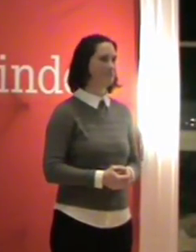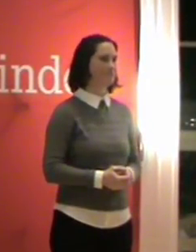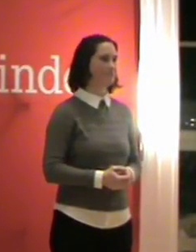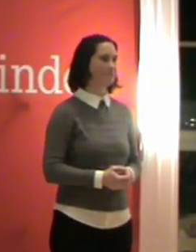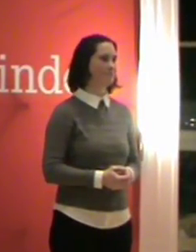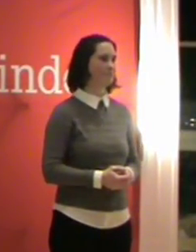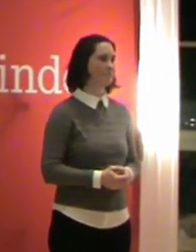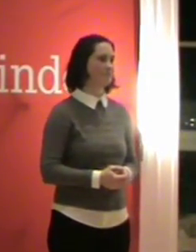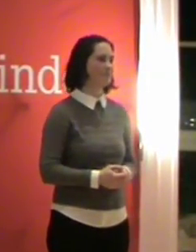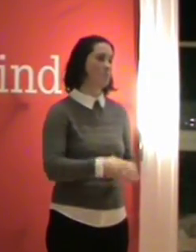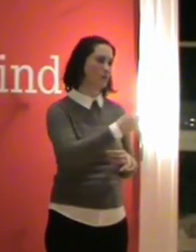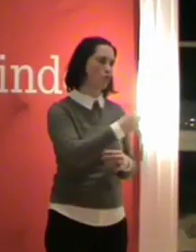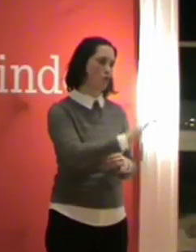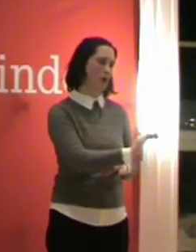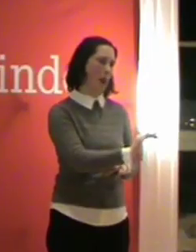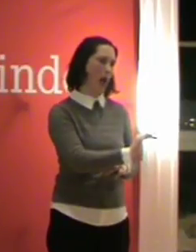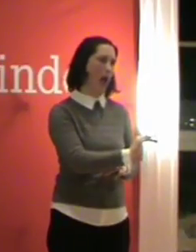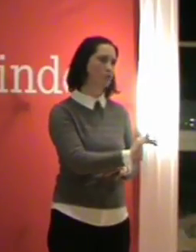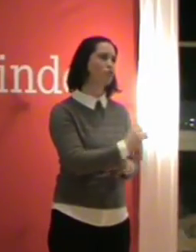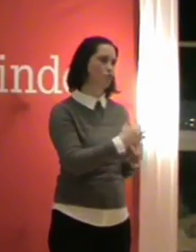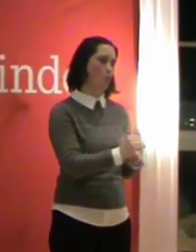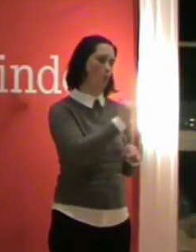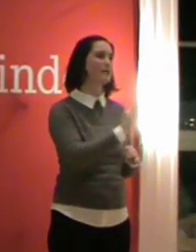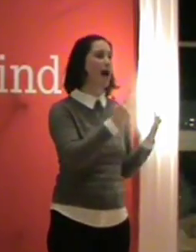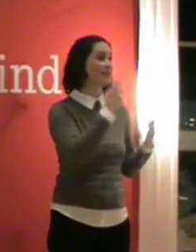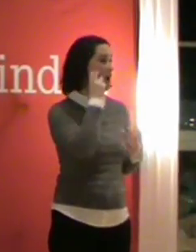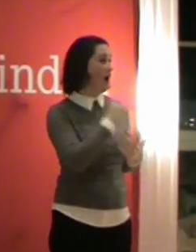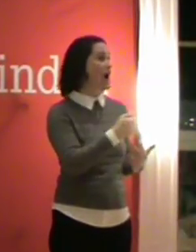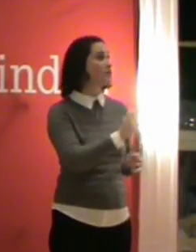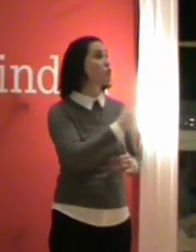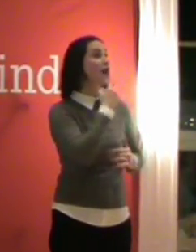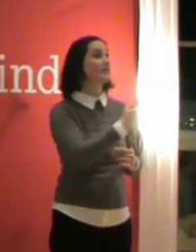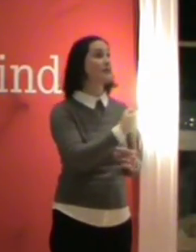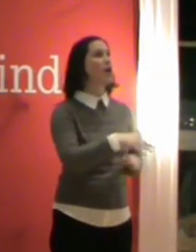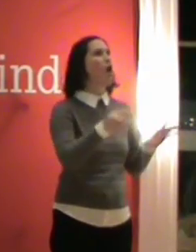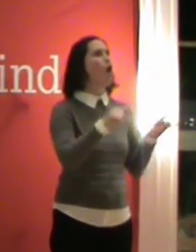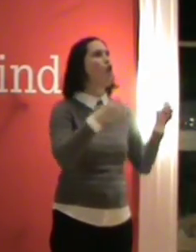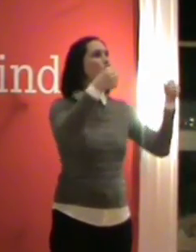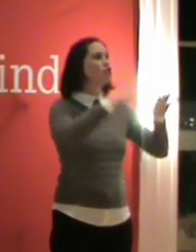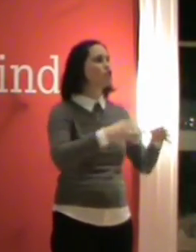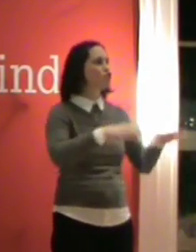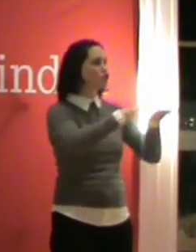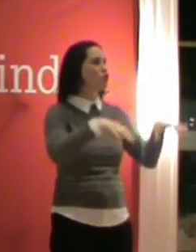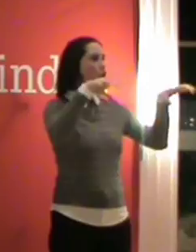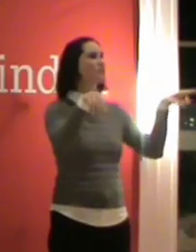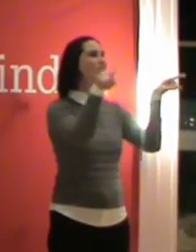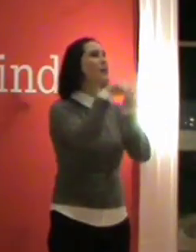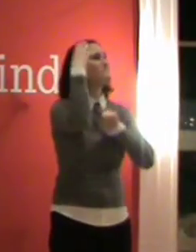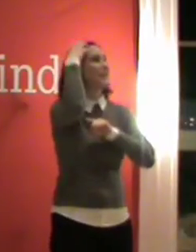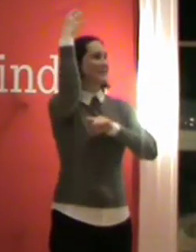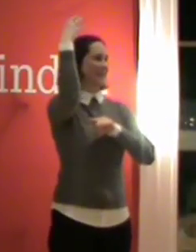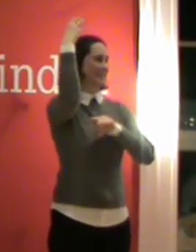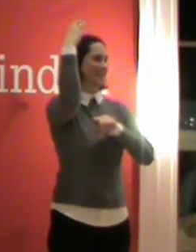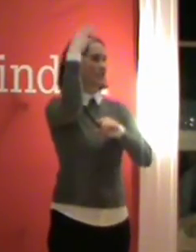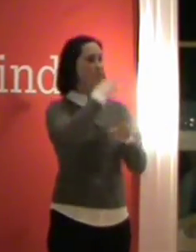nein, möchte sie nicht genannt werden mit ihren 8 Jahren, aber die hat als erstes gesagt, so als Prinzessin in das Schloss Bellevue einzuziehen. Das wäre